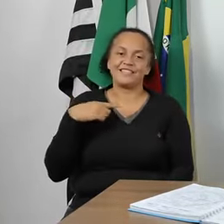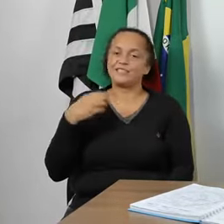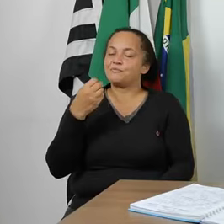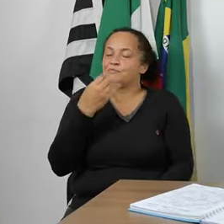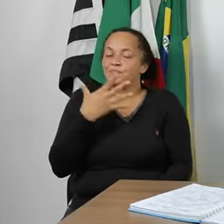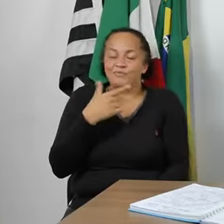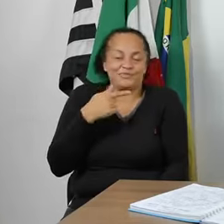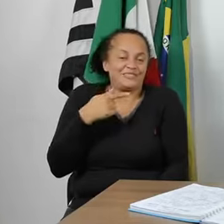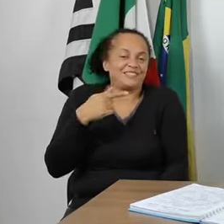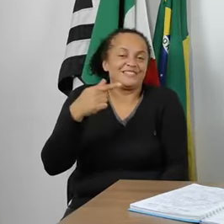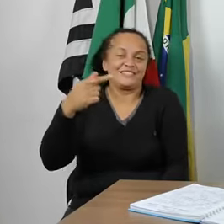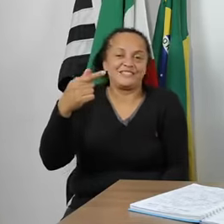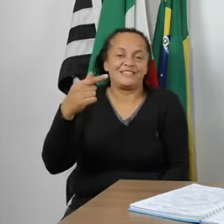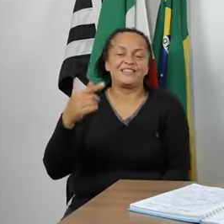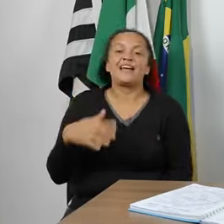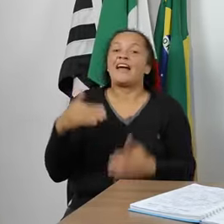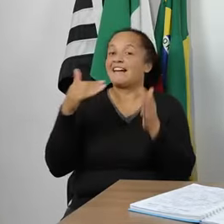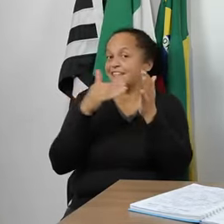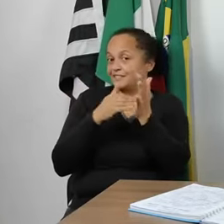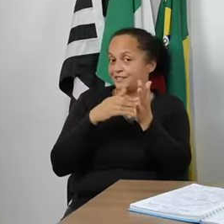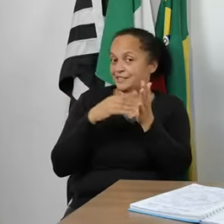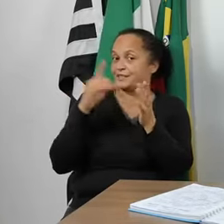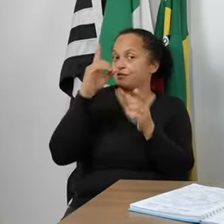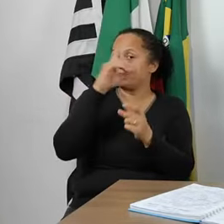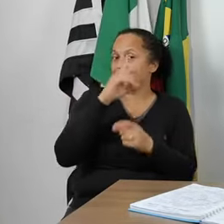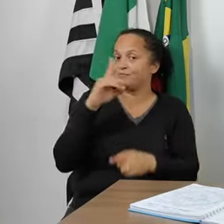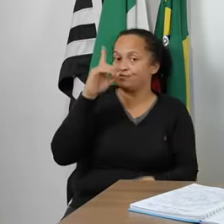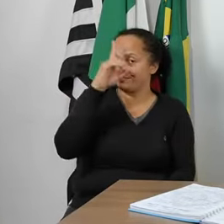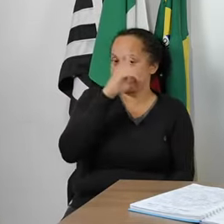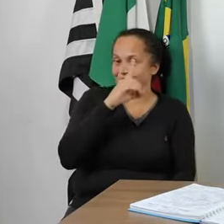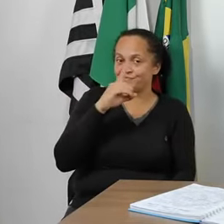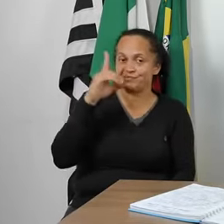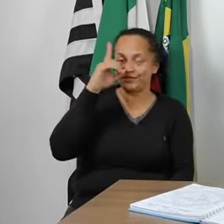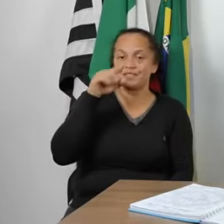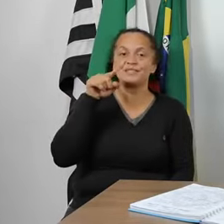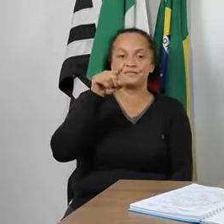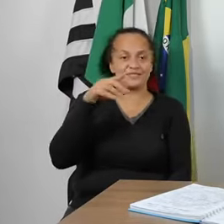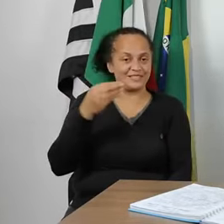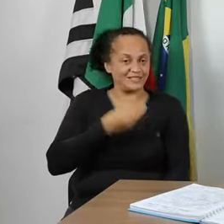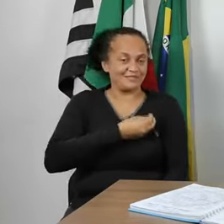semana. Nós nos vemos no culto domingo e que você viva os